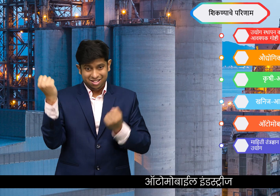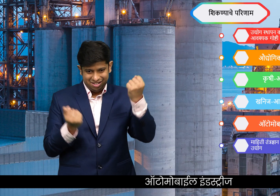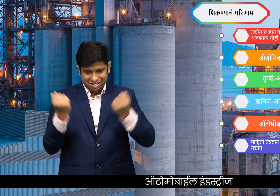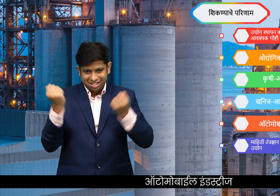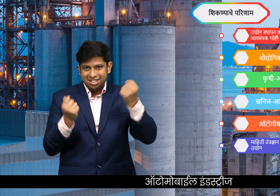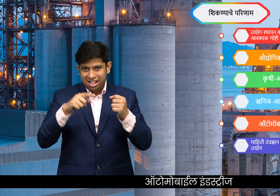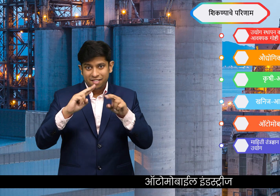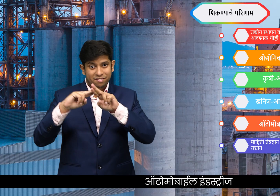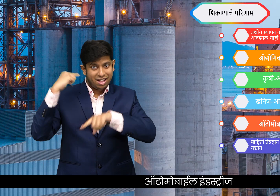ऑटोमोबाईल इंडस्ट्रीज,